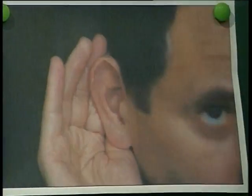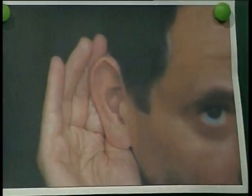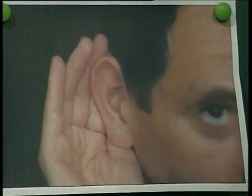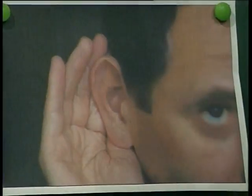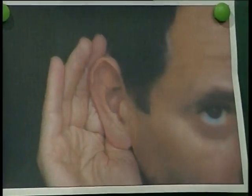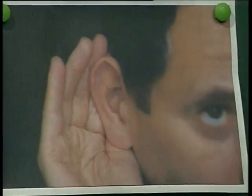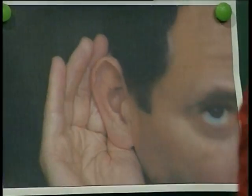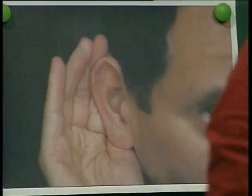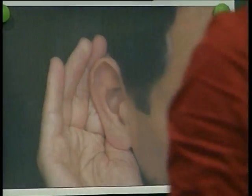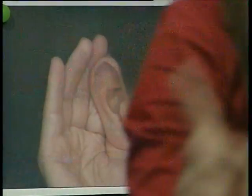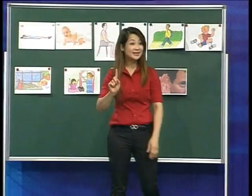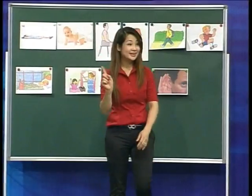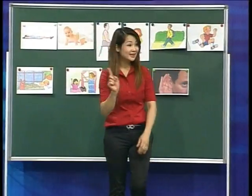Bức tranh này thể hiện hành động gì hả các em